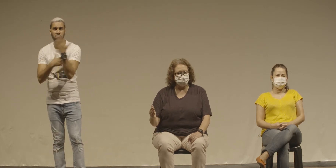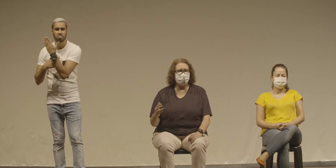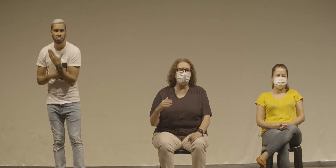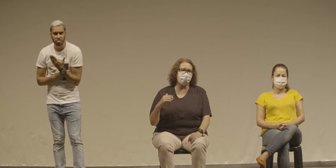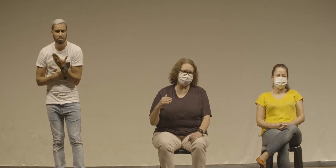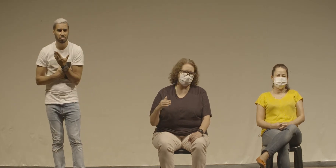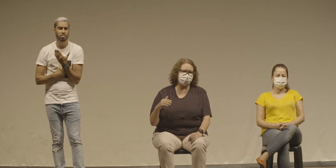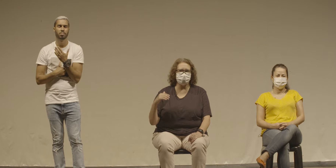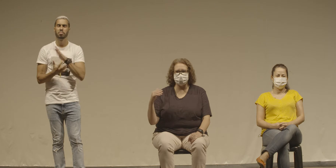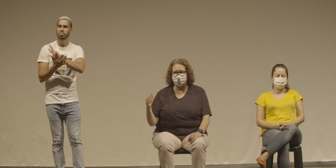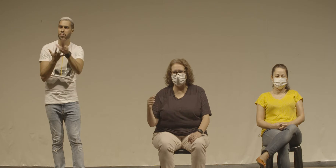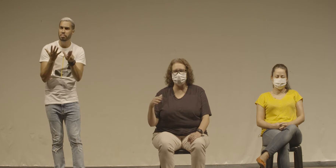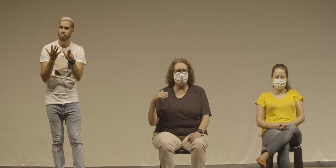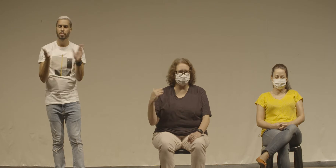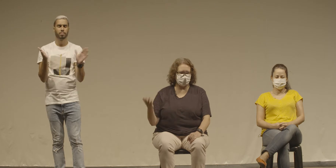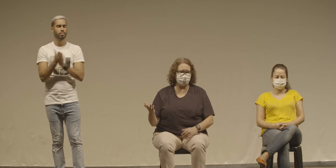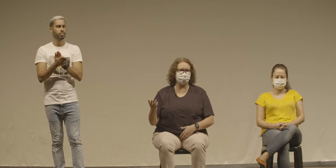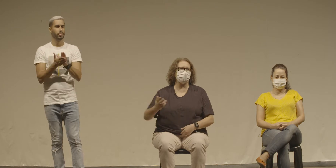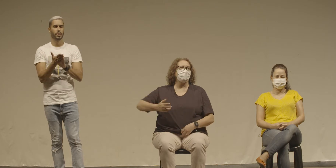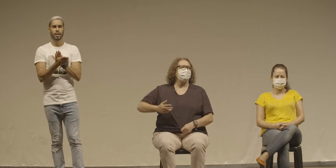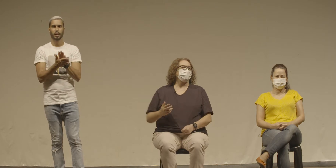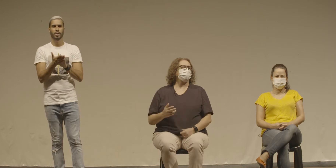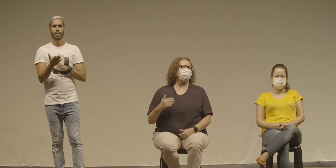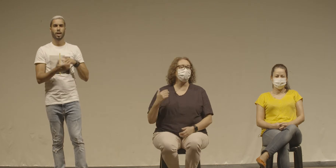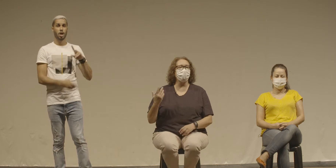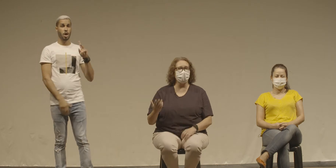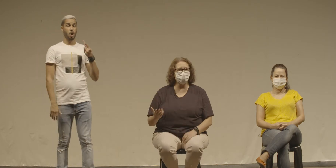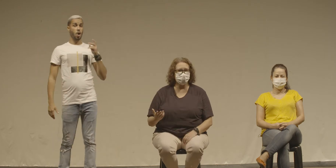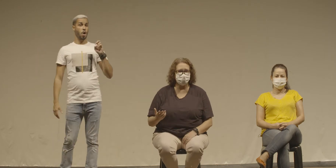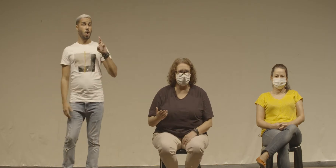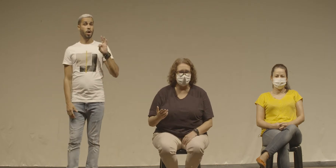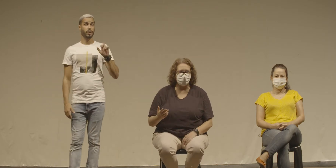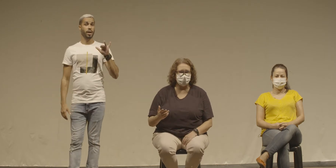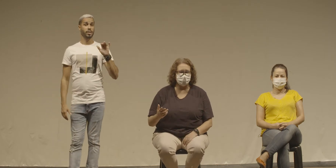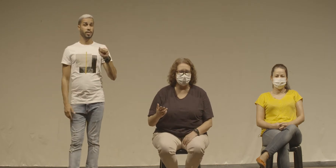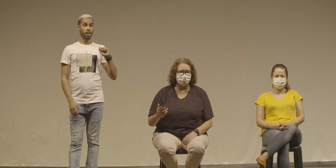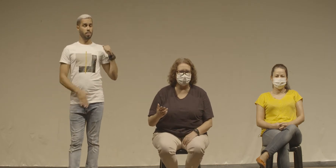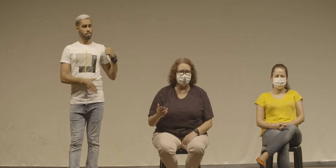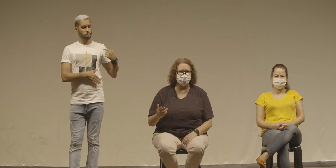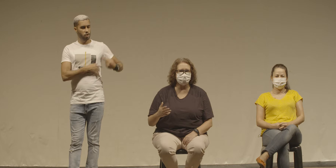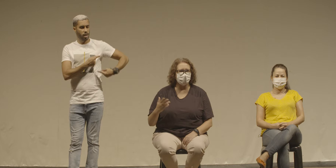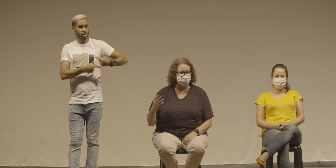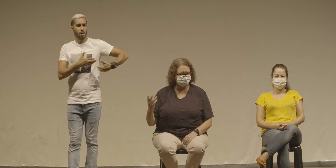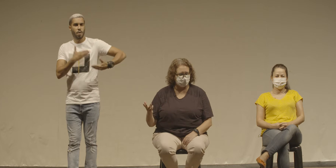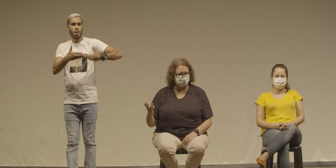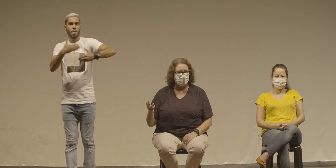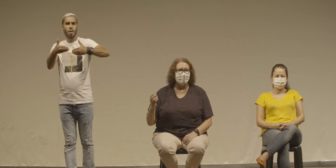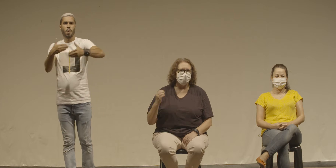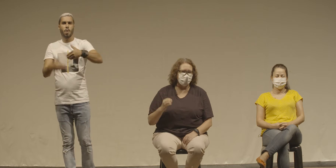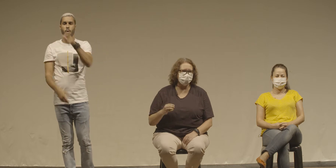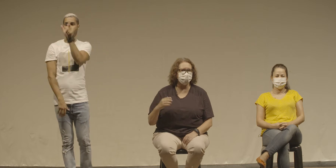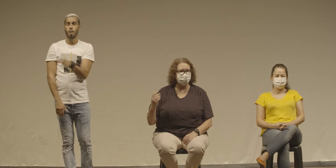depois, com a geração de Paula, Hortência, existiu um anjo que se chamou Luciano do